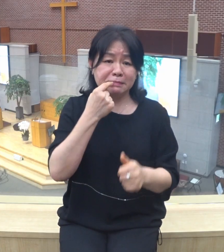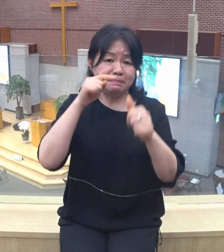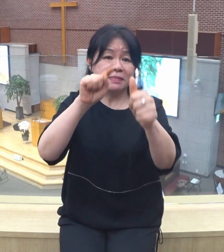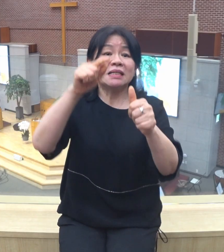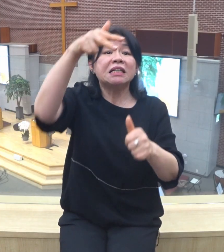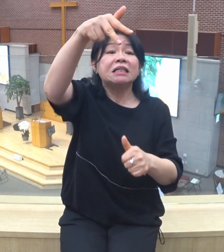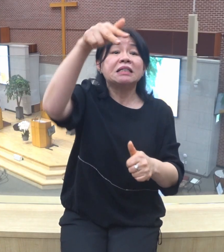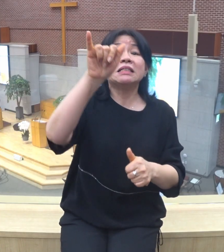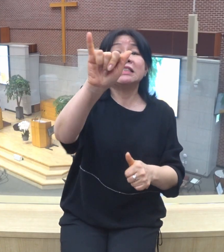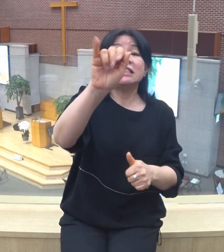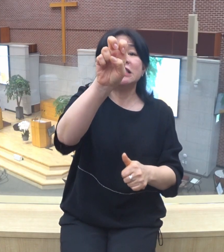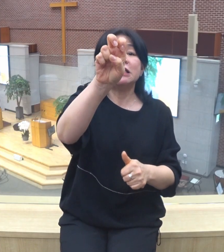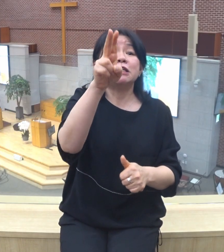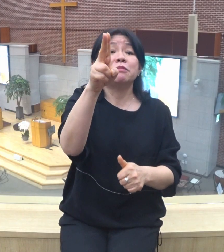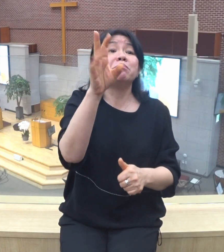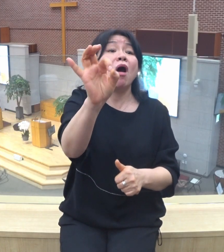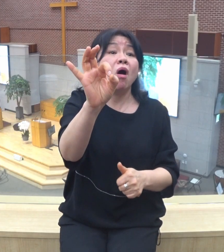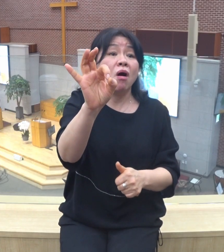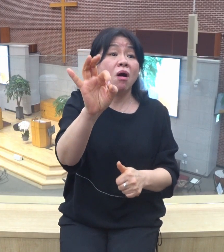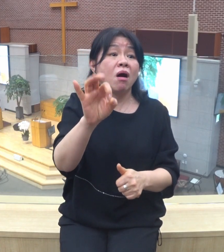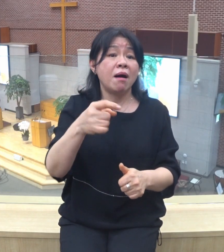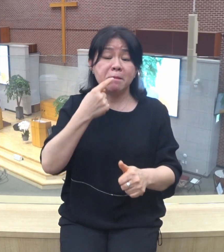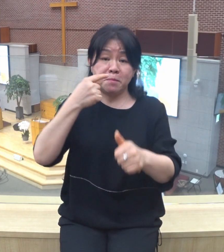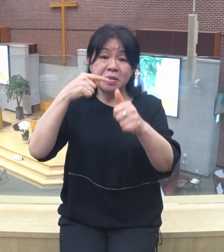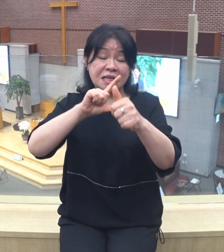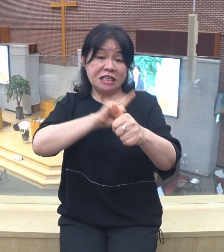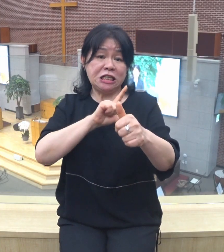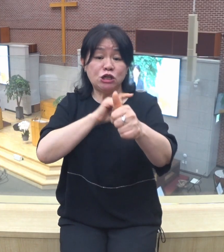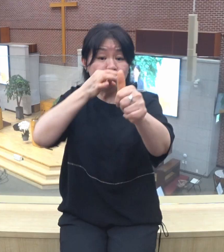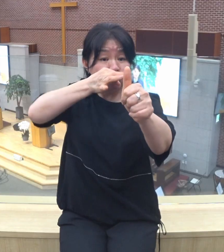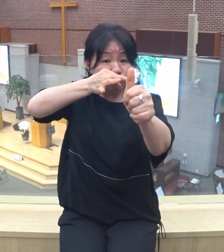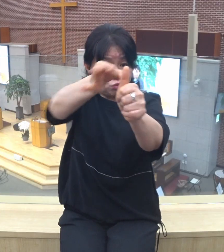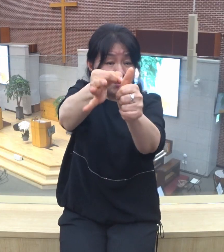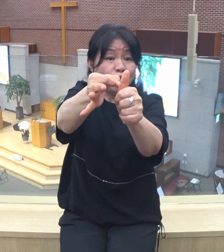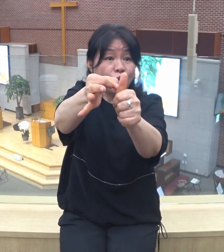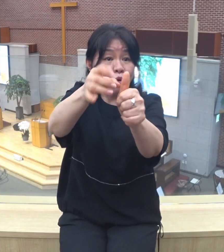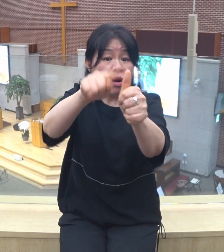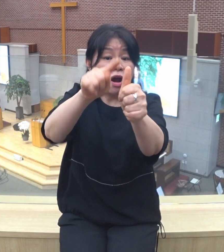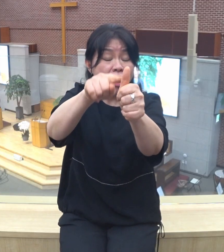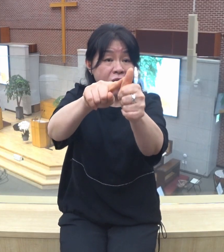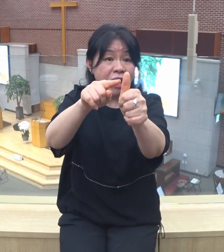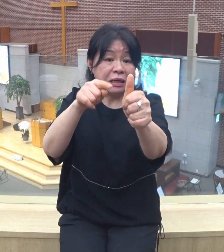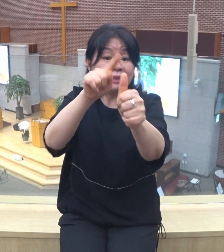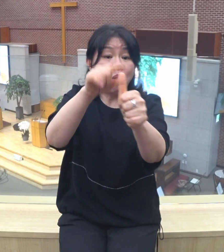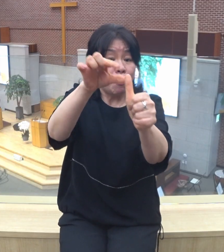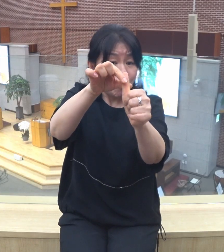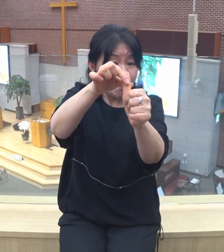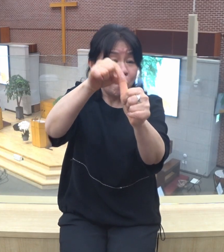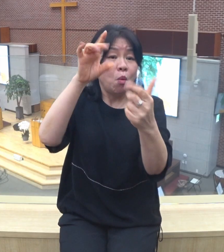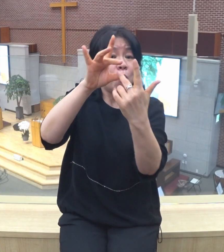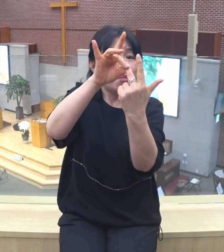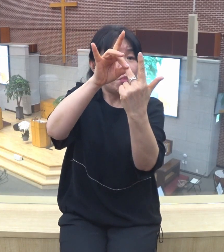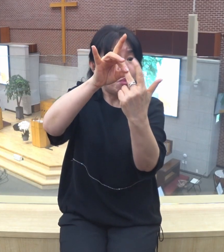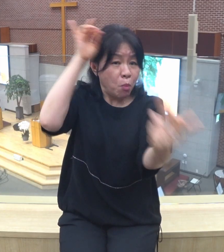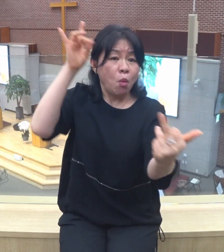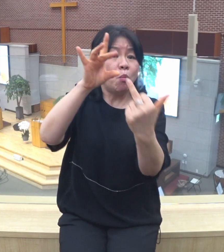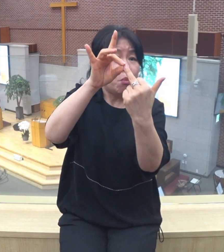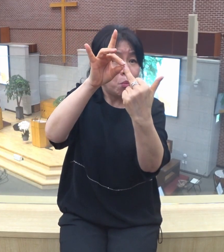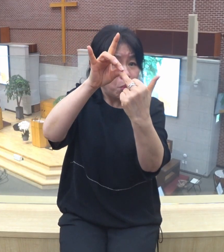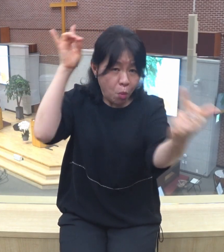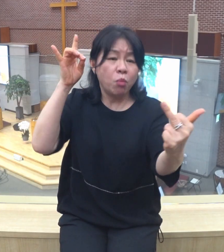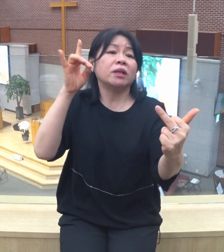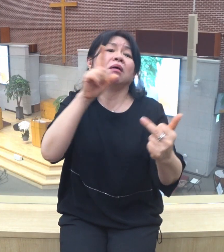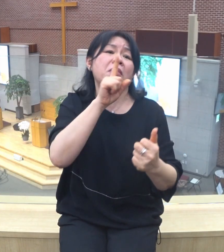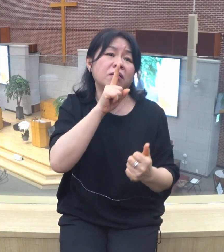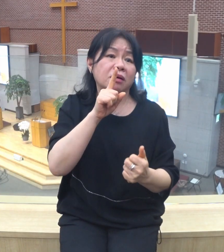부르셨습니다. 이름을 부르고 너는 내 것이다 라고 하셨습니다. 이스라엘은 바벨론의 소유도 아니고 어떤 열강의